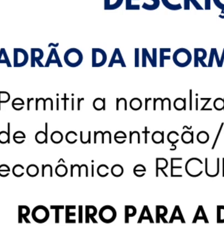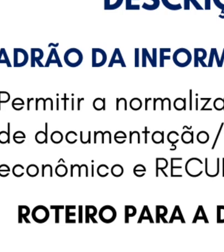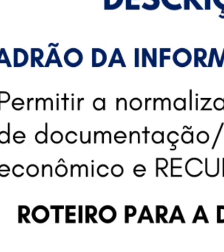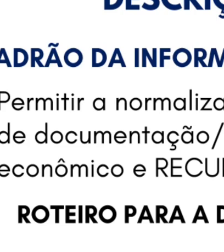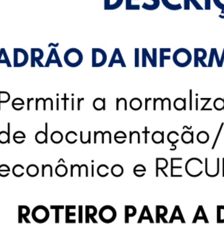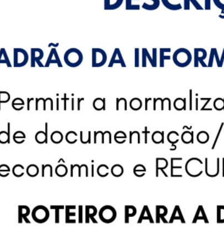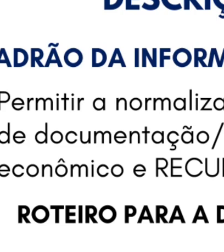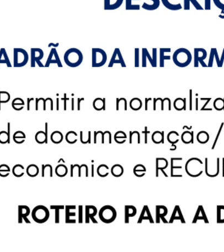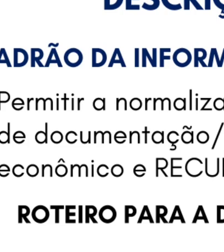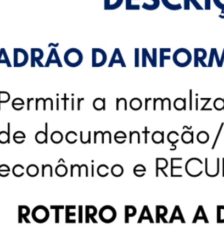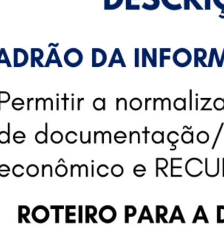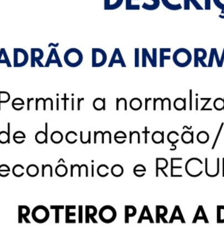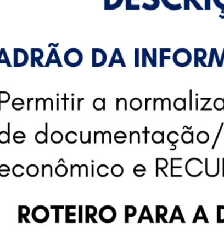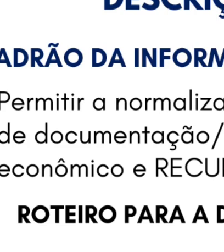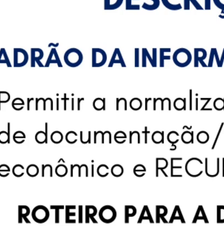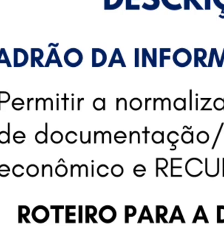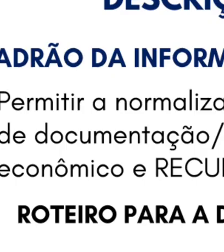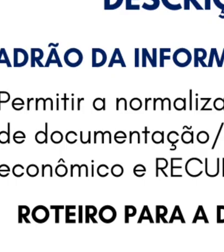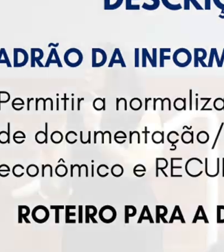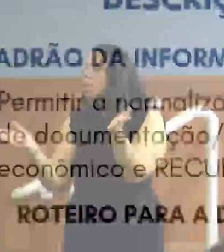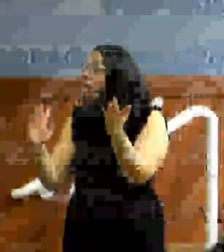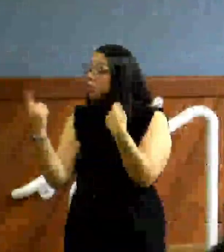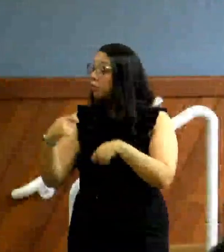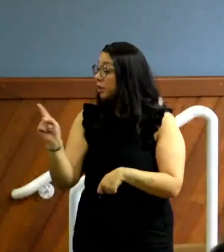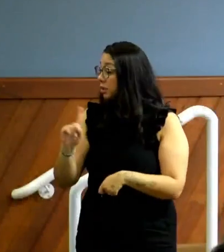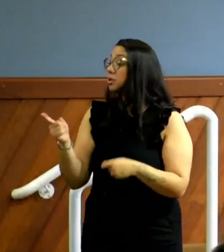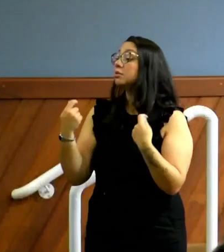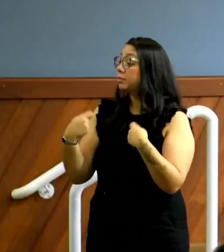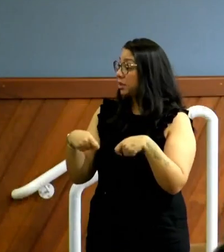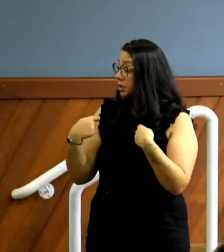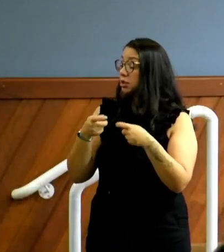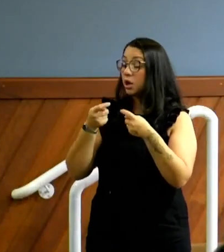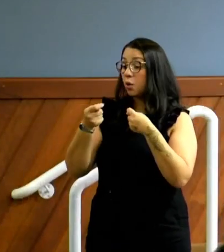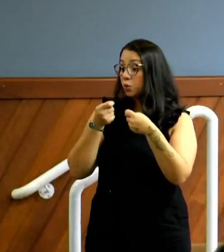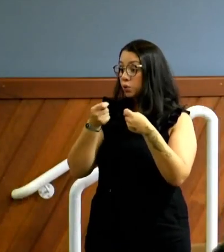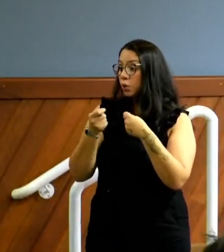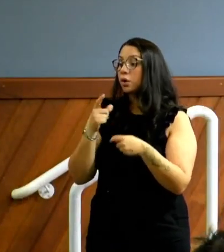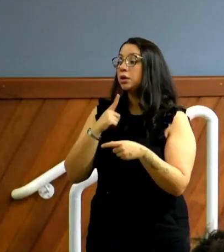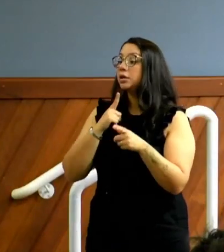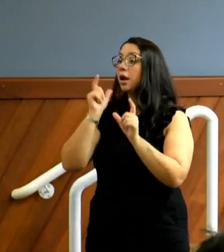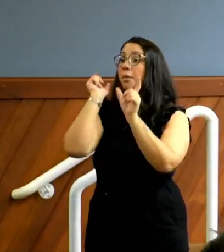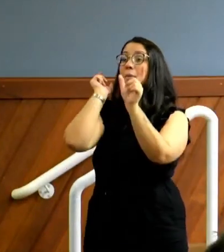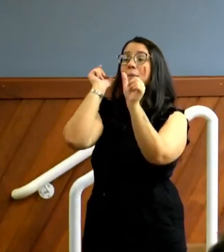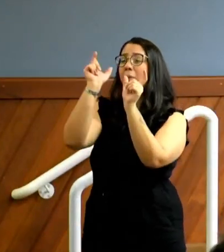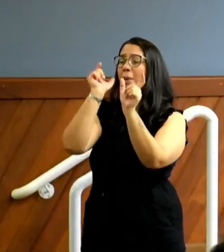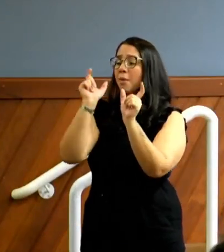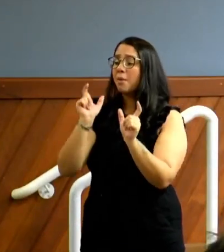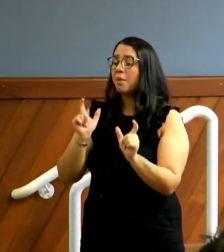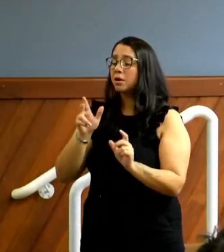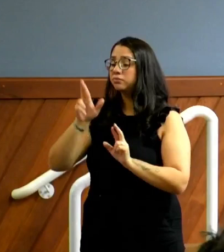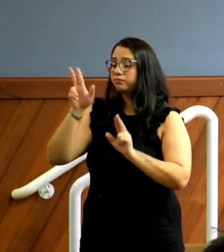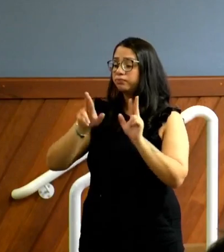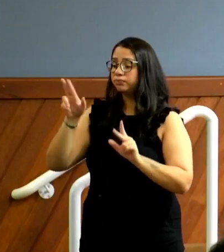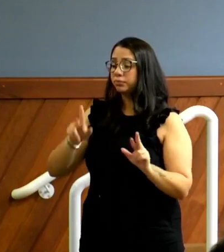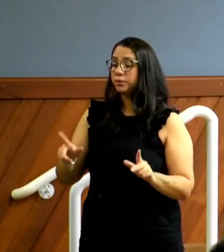residência, sobrado, casa térrea. Não, precisa ter um controle. Moradia, são muitos termos diferentes para uma mesma coisa,